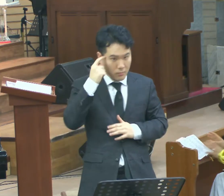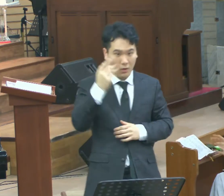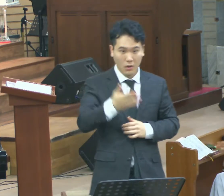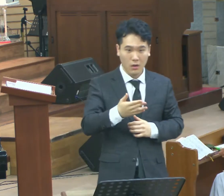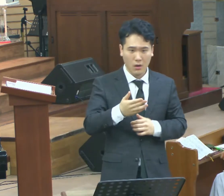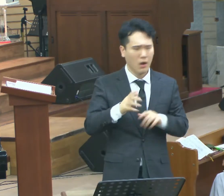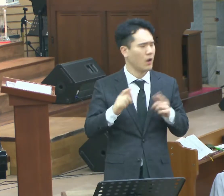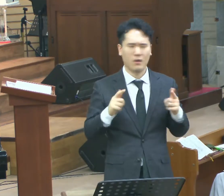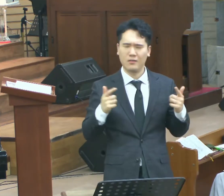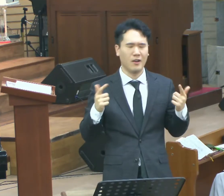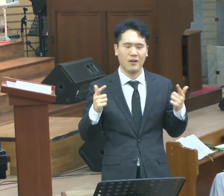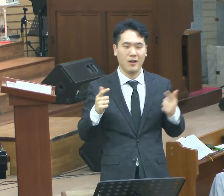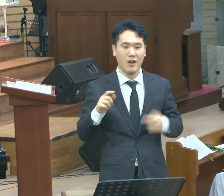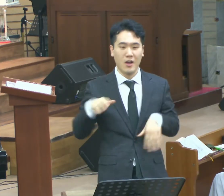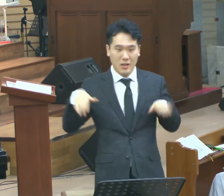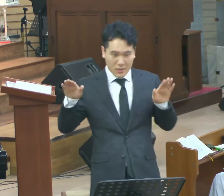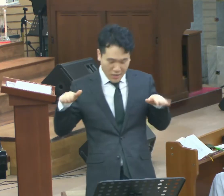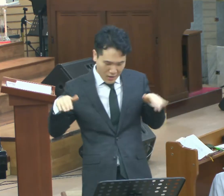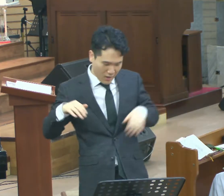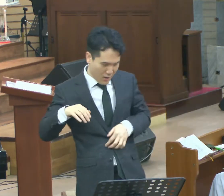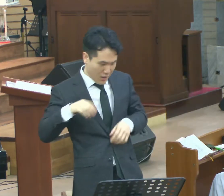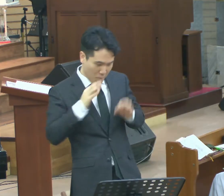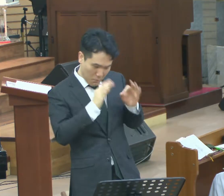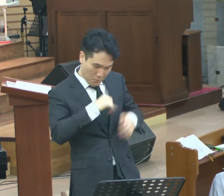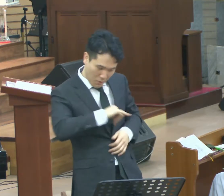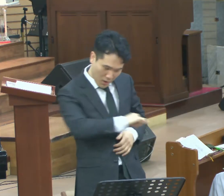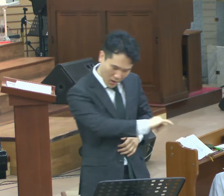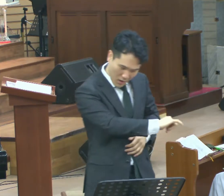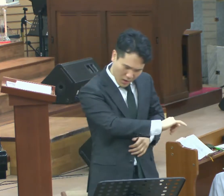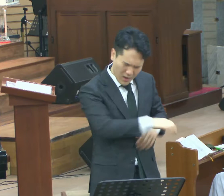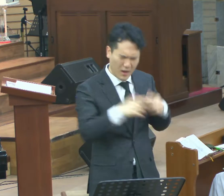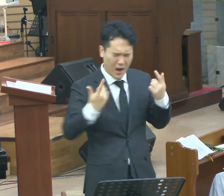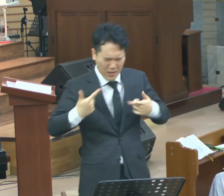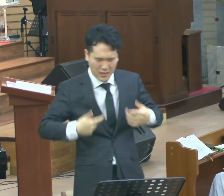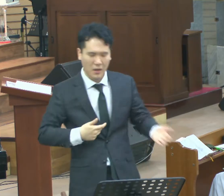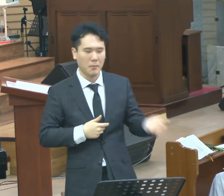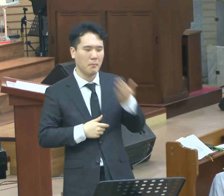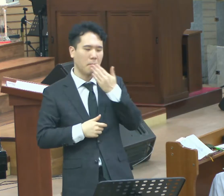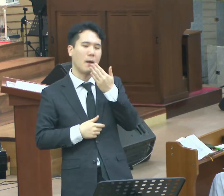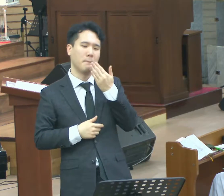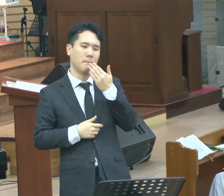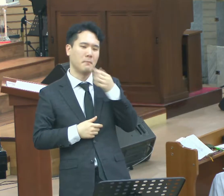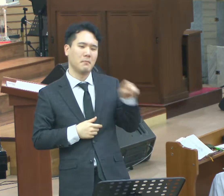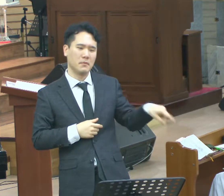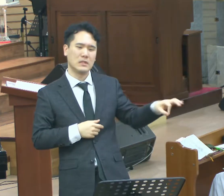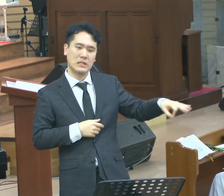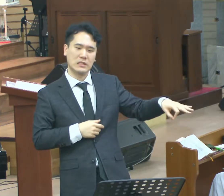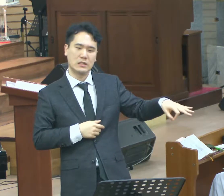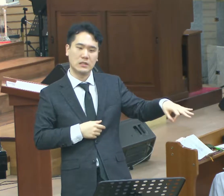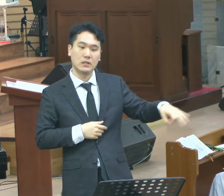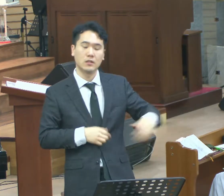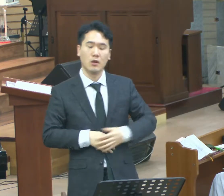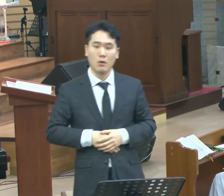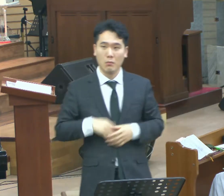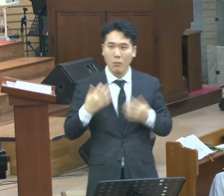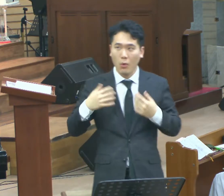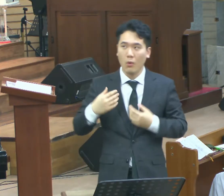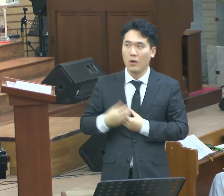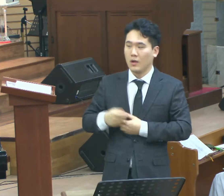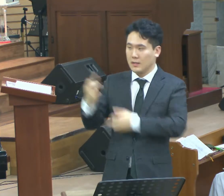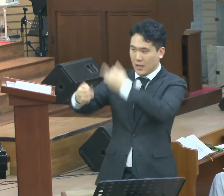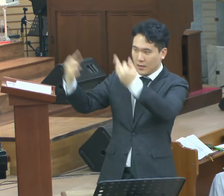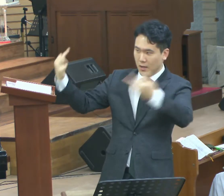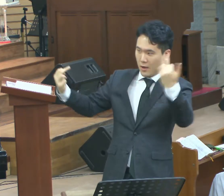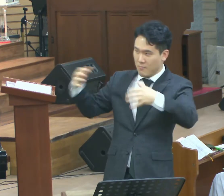백두산 호랑이의 겨울 먹잇감은 멧돼지와 노루와 사슴이에요. 그러면 호랑이가 좀 연로해지셔가지고